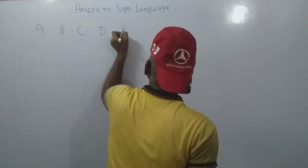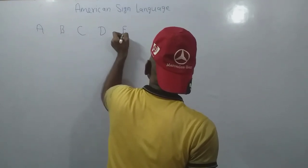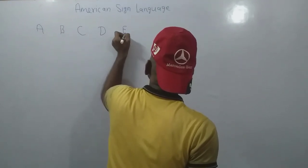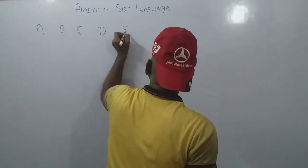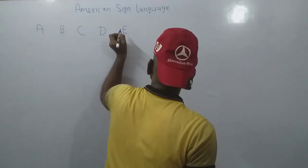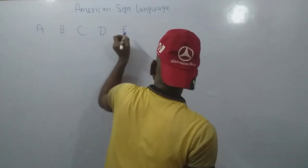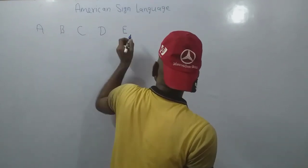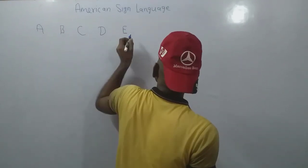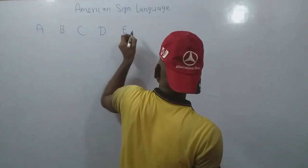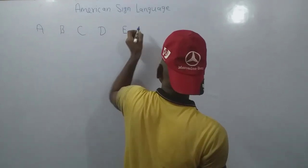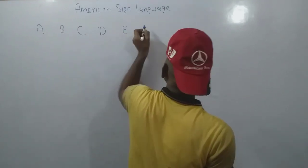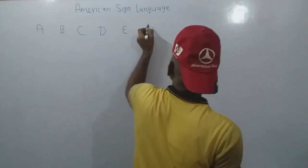E